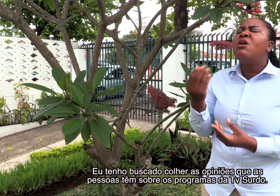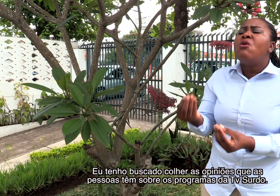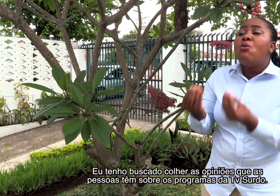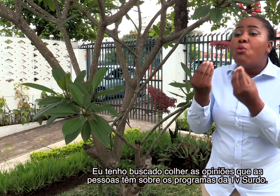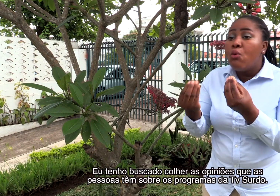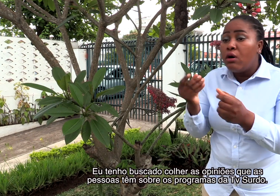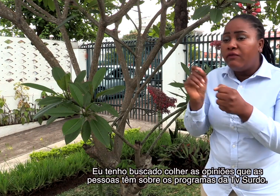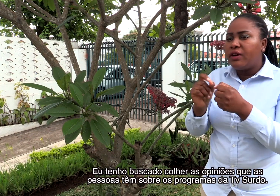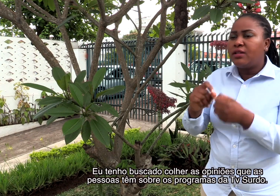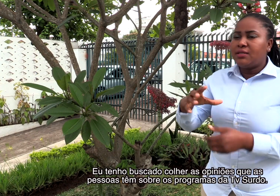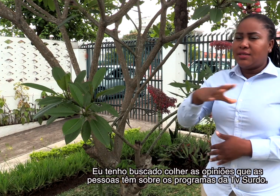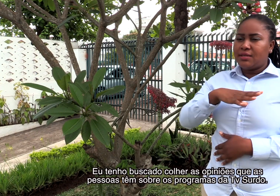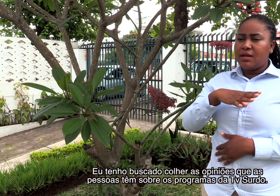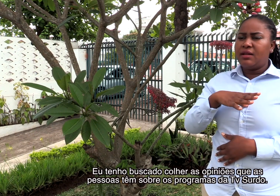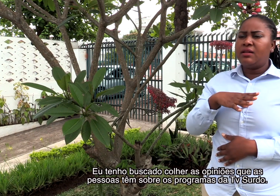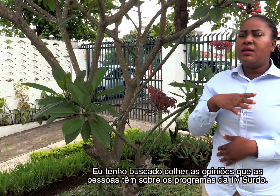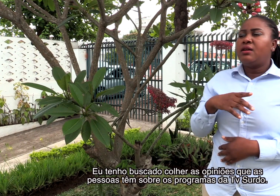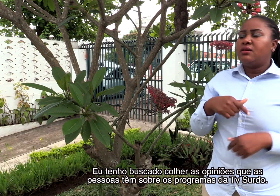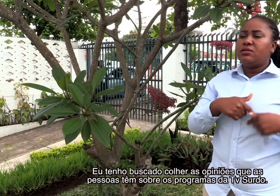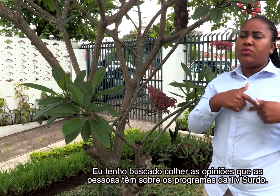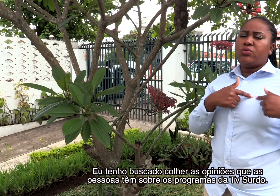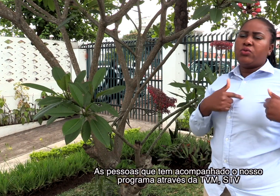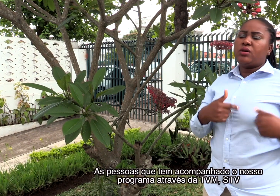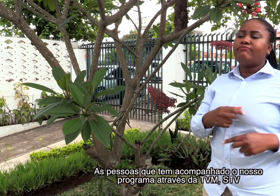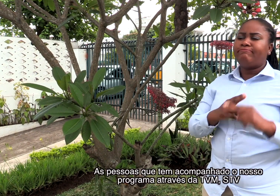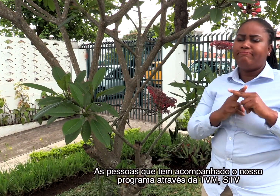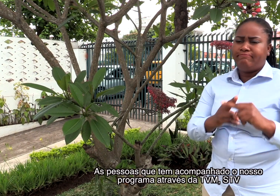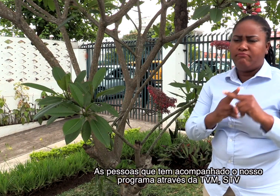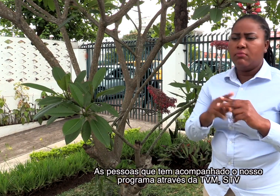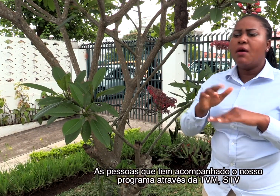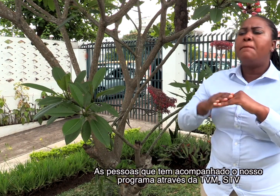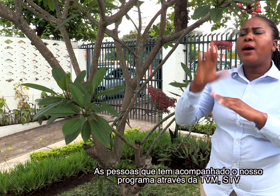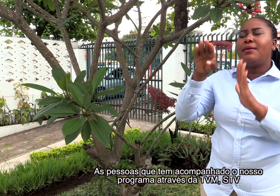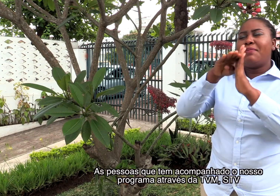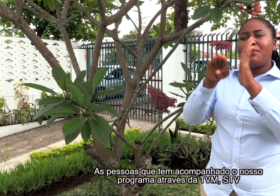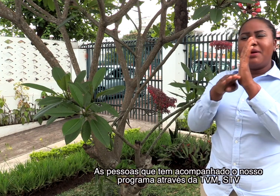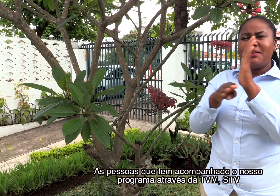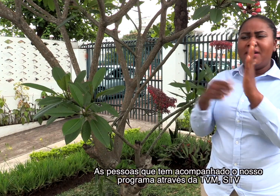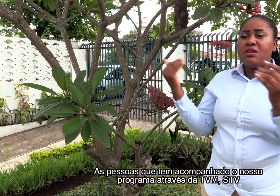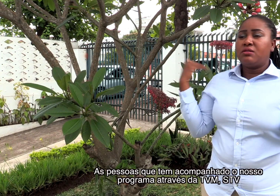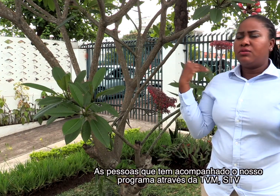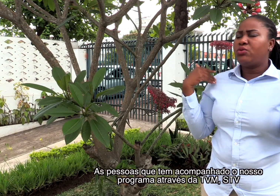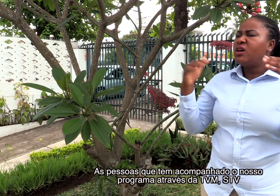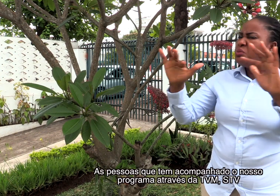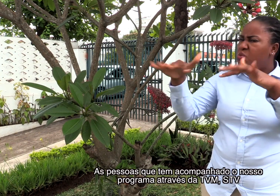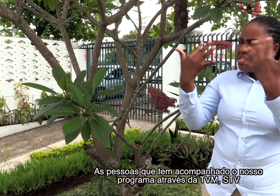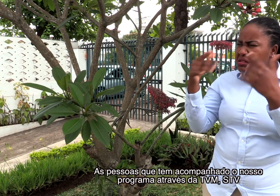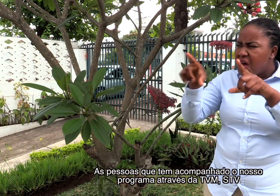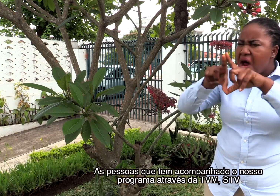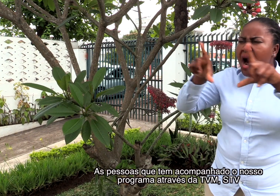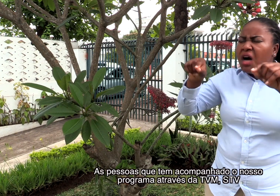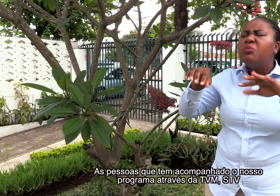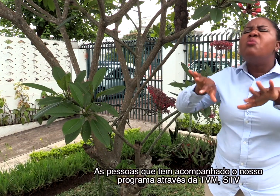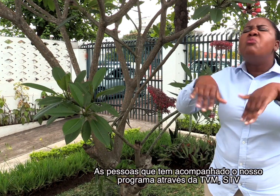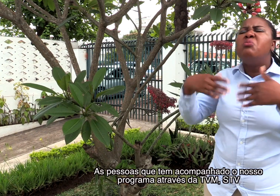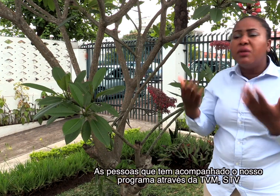opiniões que as pessoas têm sobre os programas da TV Surdo. As pessoas que têm acompanhado o nosso programa através